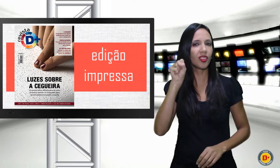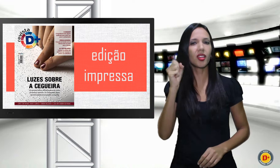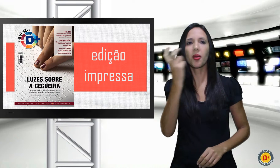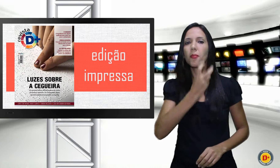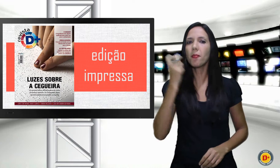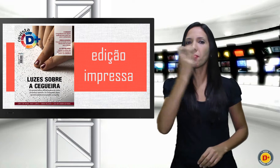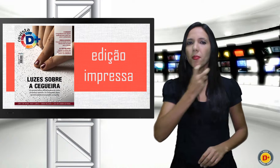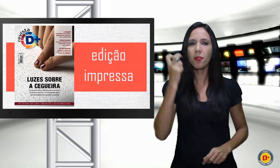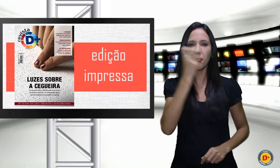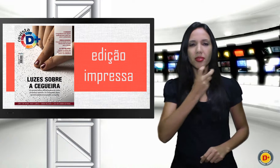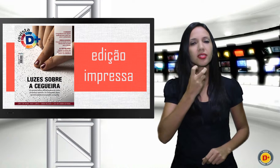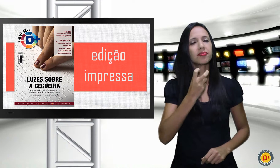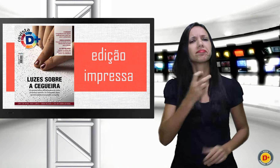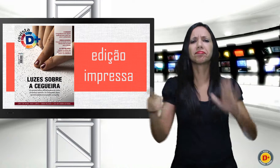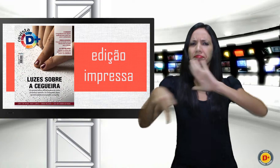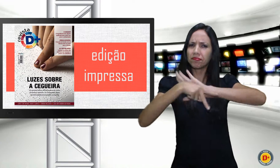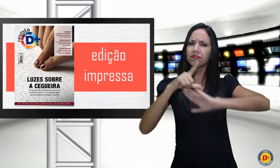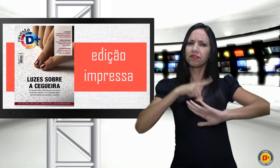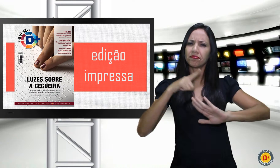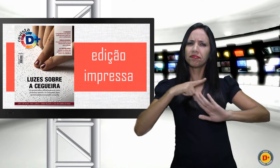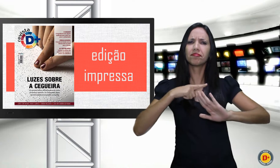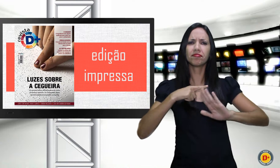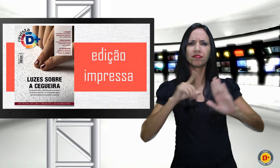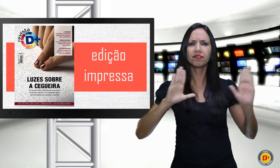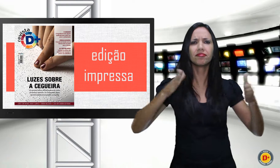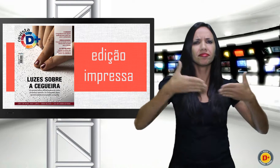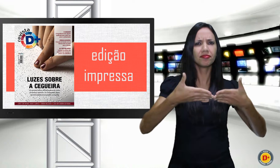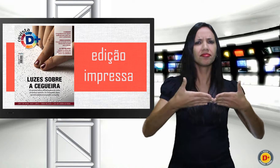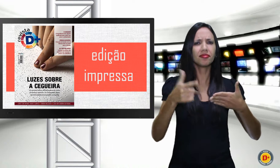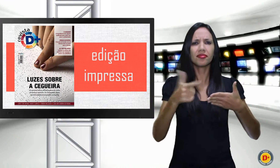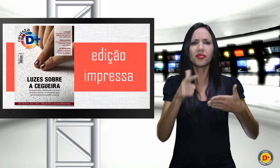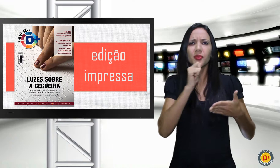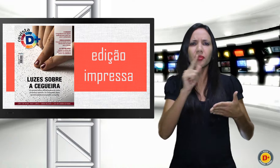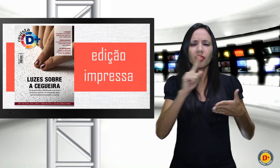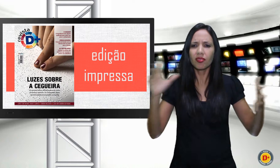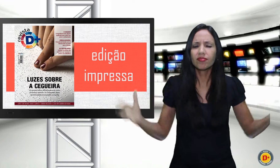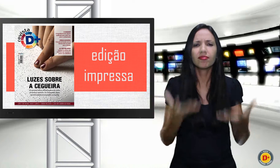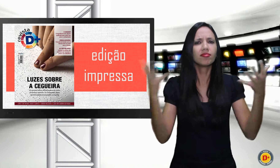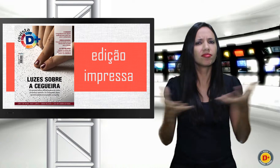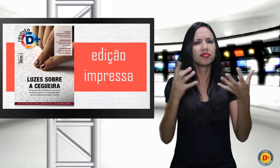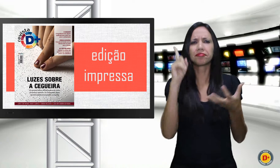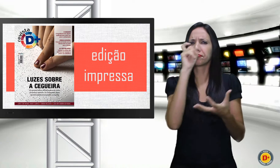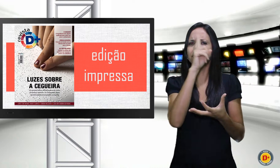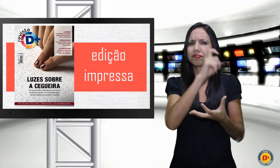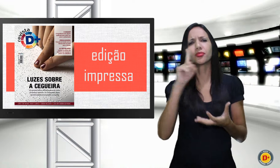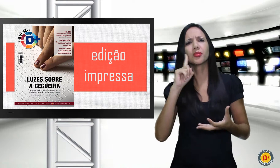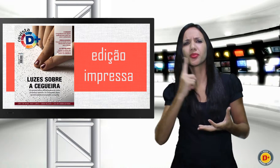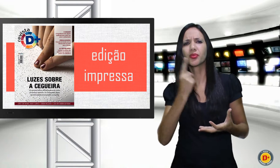Essa corrente entende que, sem tal reabilitação, dificilmente esses indivíduos integrariam a sociedade